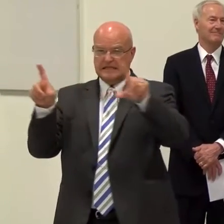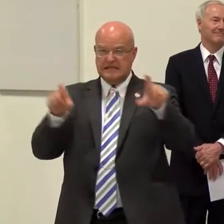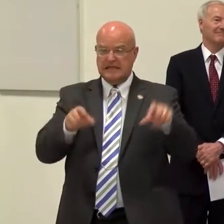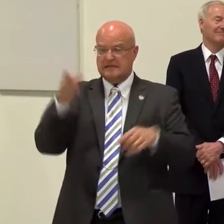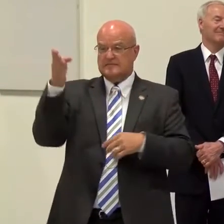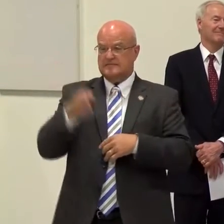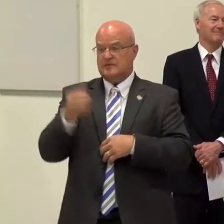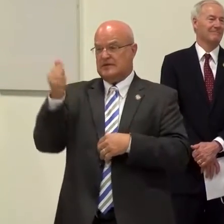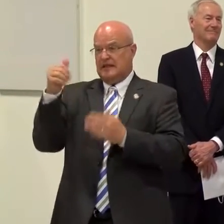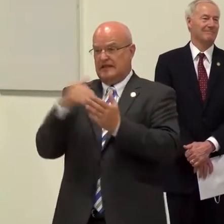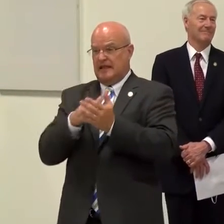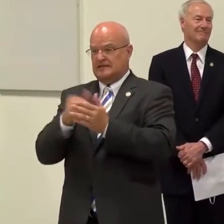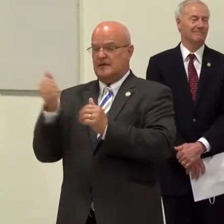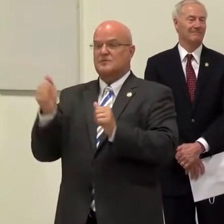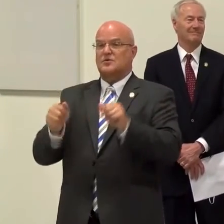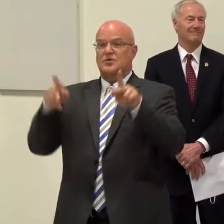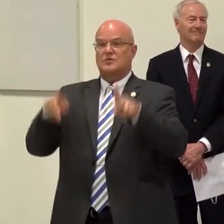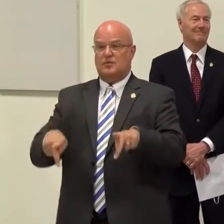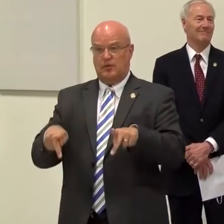capita per person.